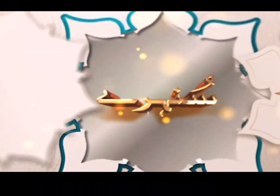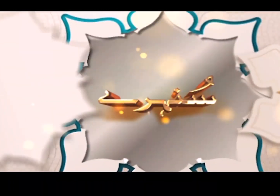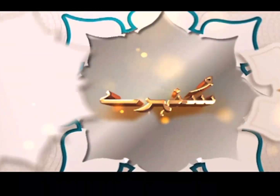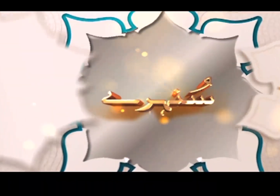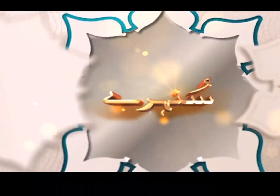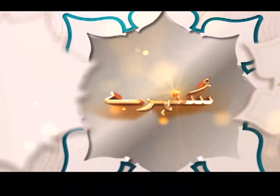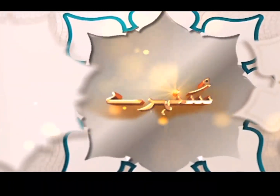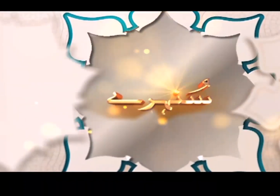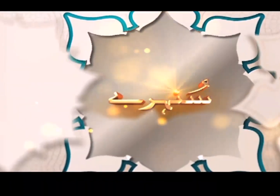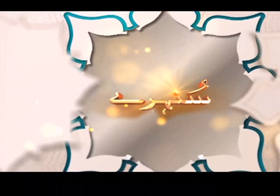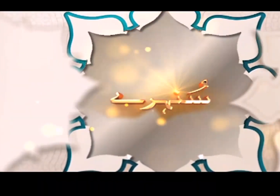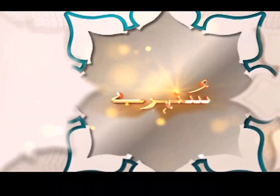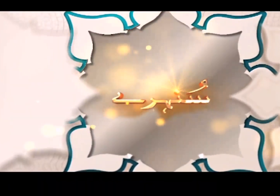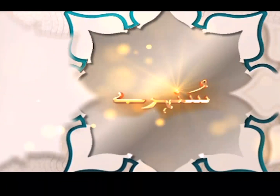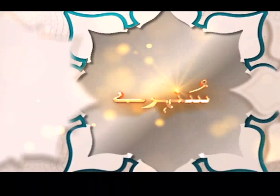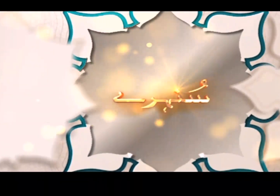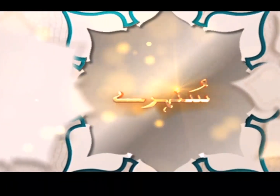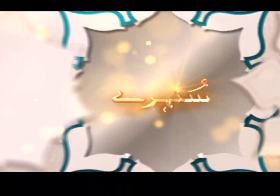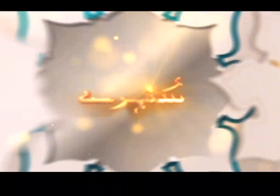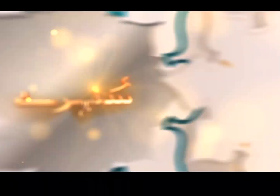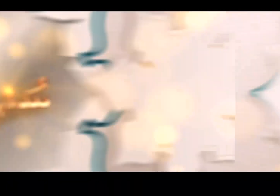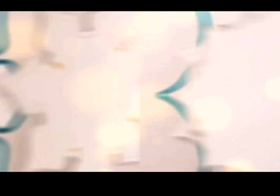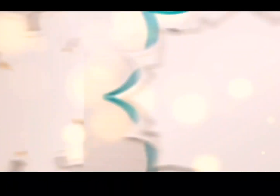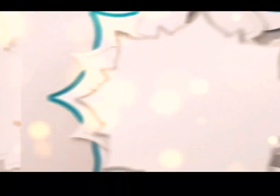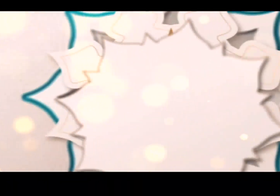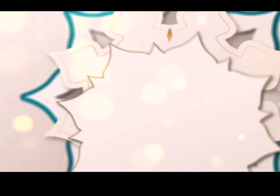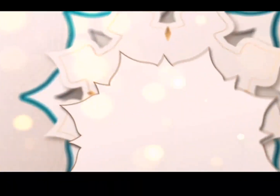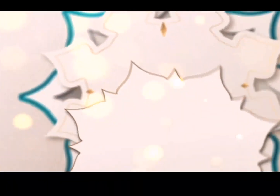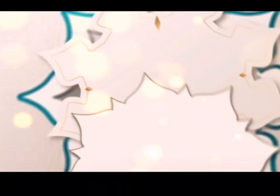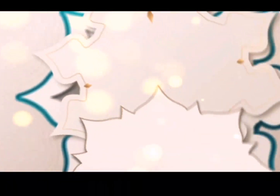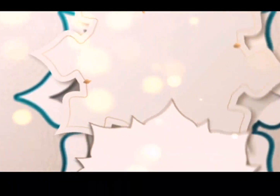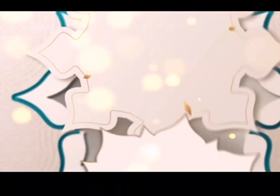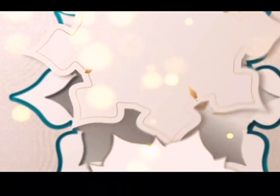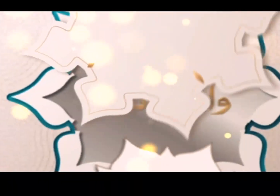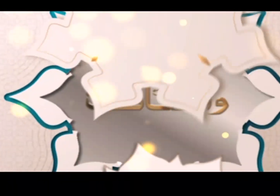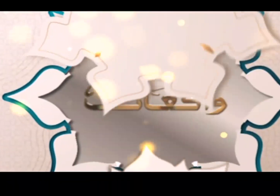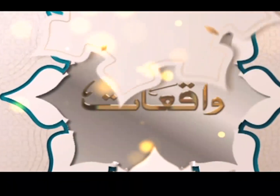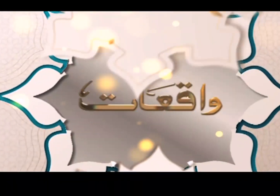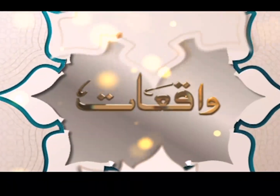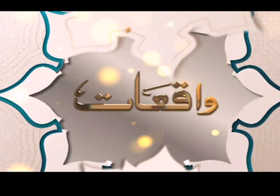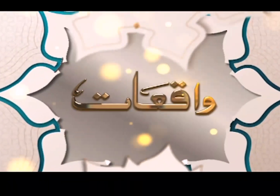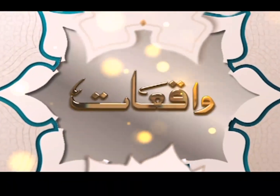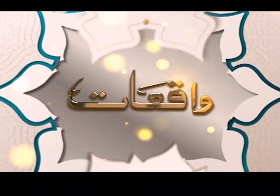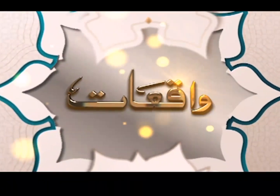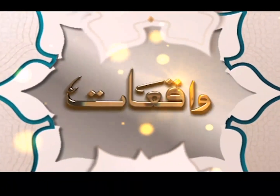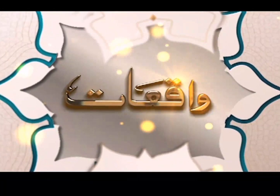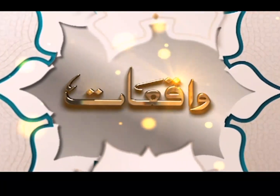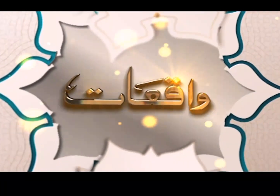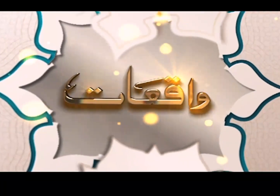سے آخرت سے ان واقعات سے،